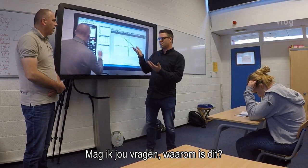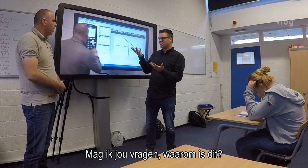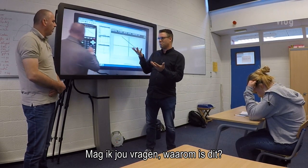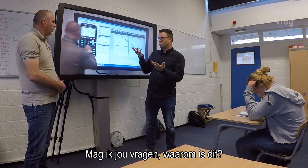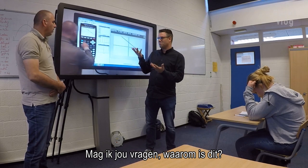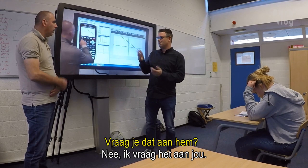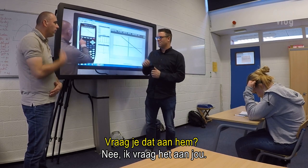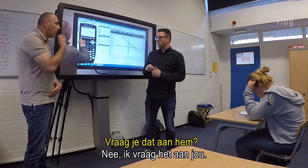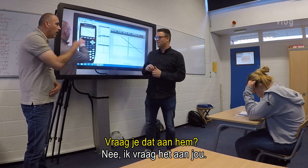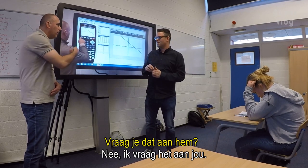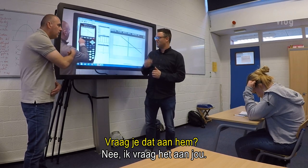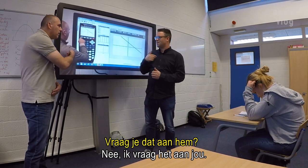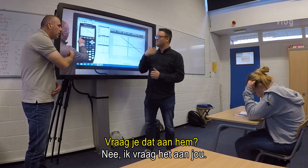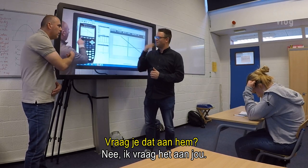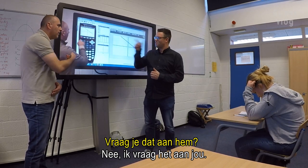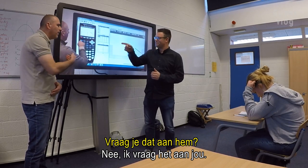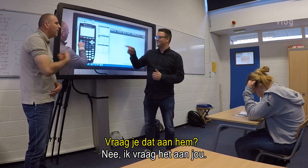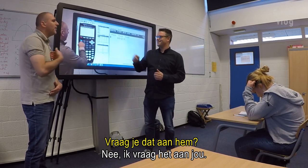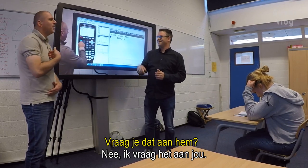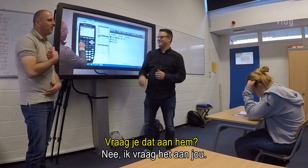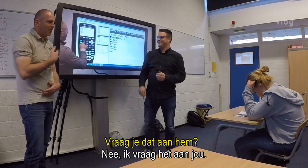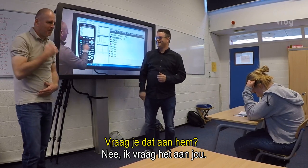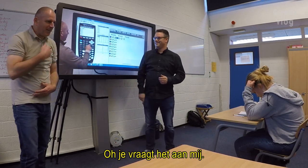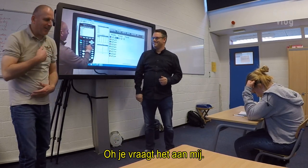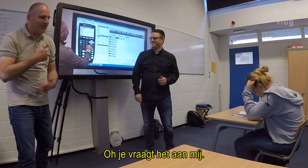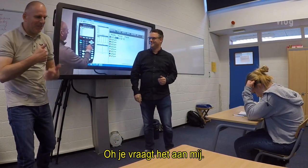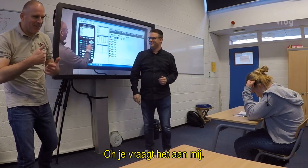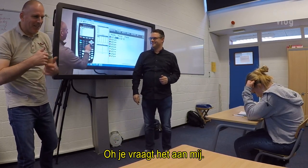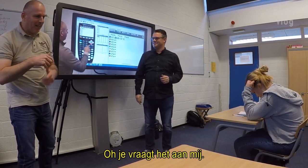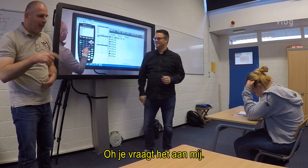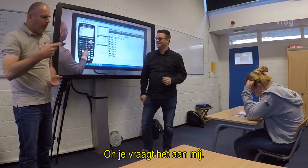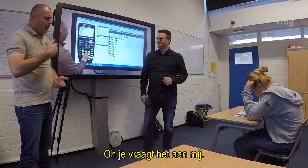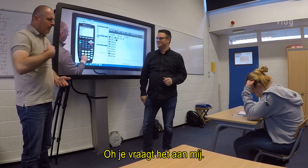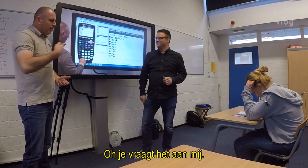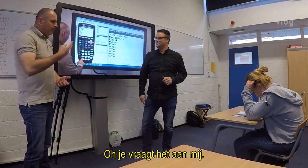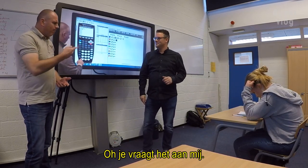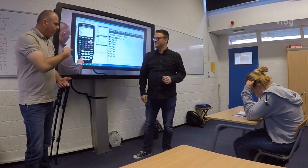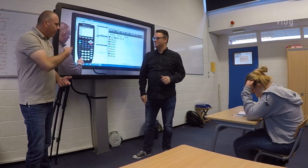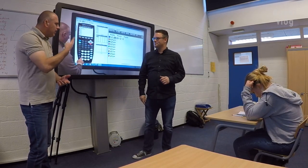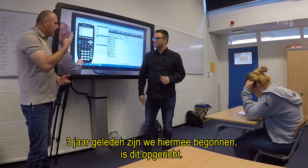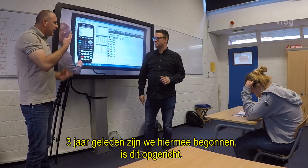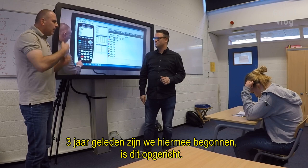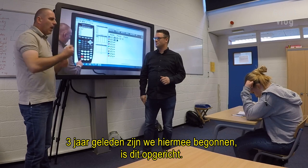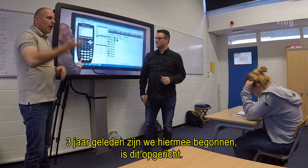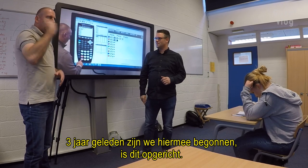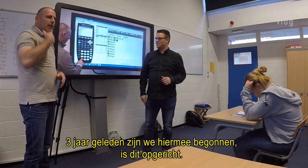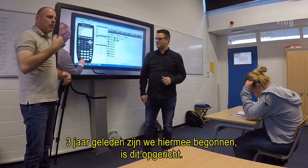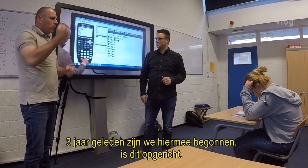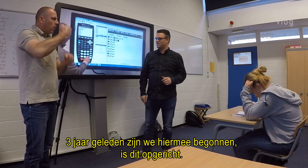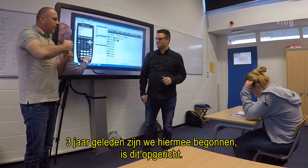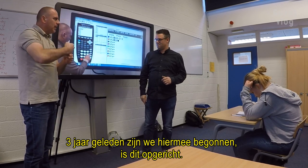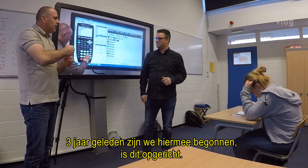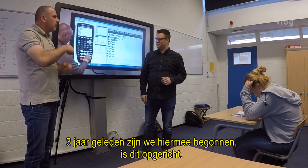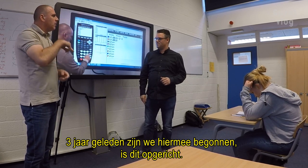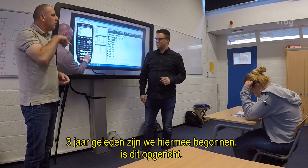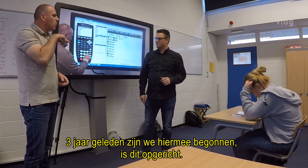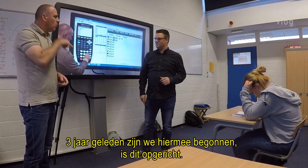waarom is dit? Vraag je dat aan hem? Nee, ik vraag het aan jou. Oh, je vraagt het aan mij. 3 jaar geleden zijn we hiermee begonnen, is